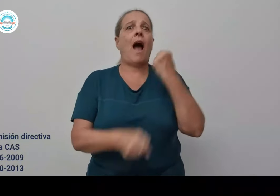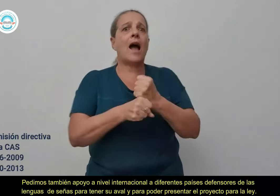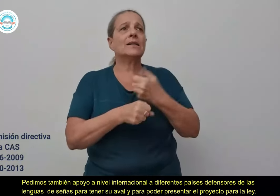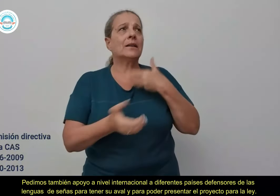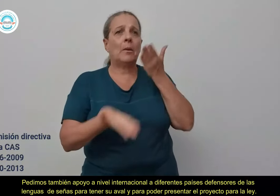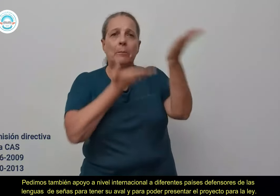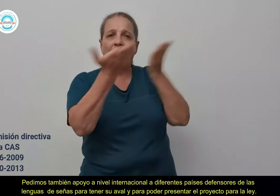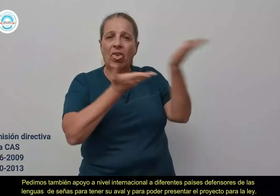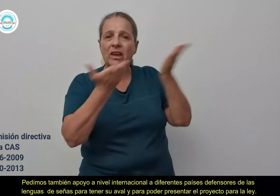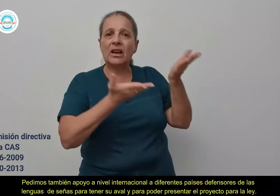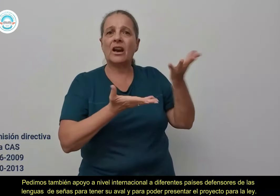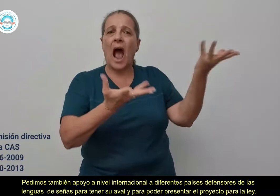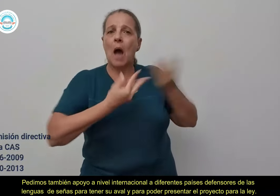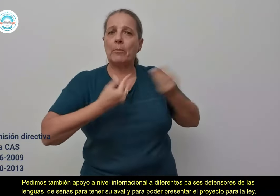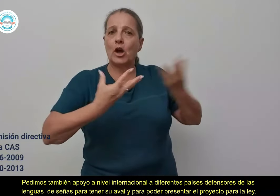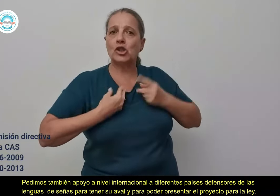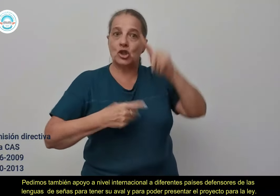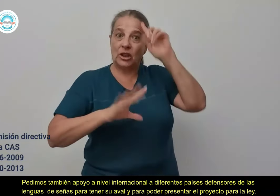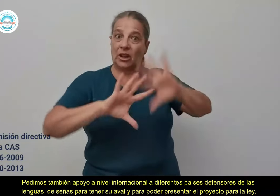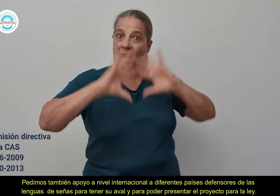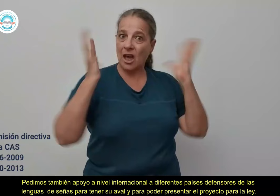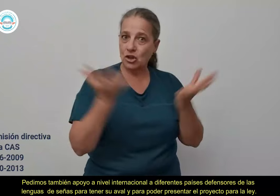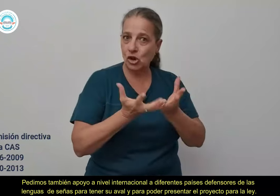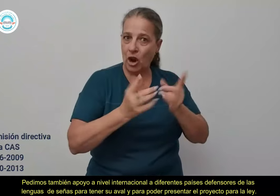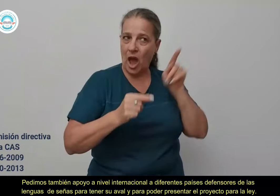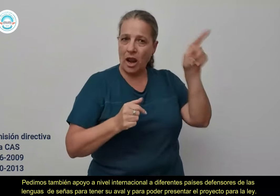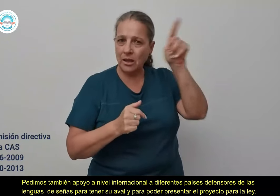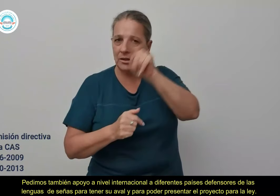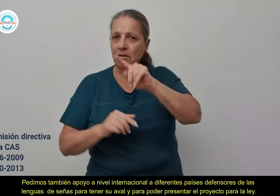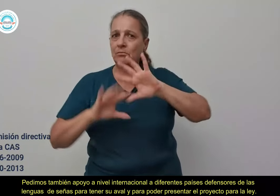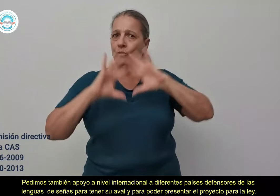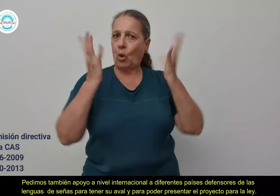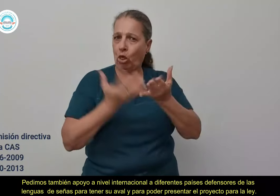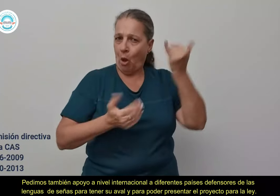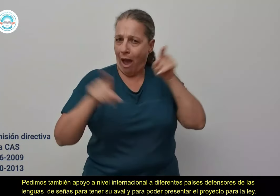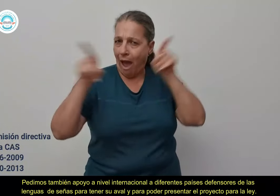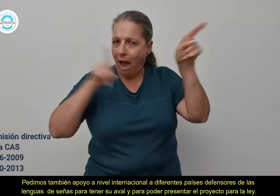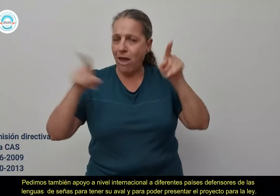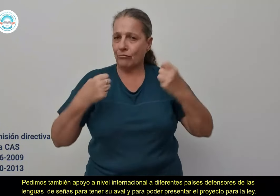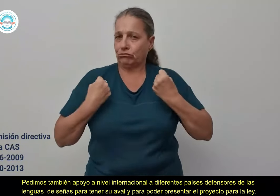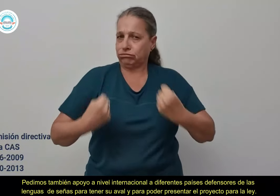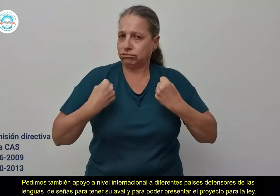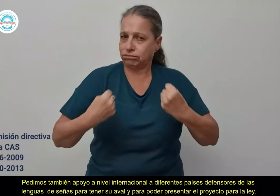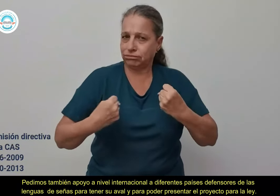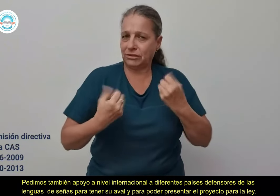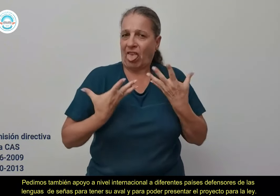difusión. Pedimos también apoyo a nivel internacional a diferentes países defensores de las lenguas de señas,